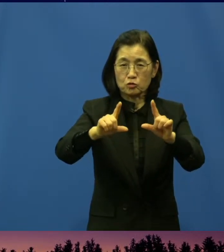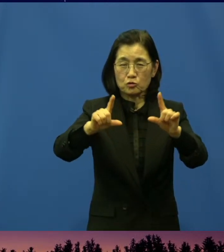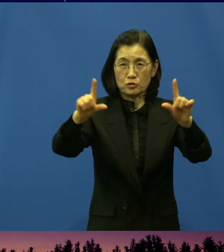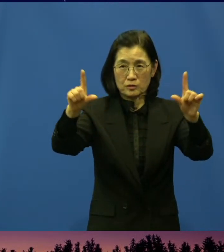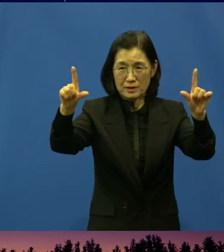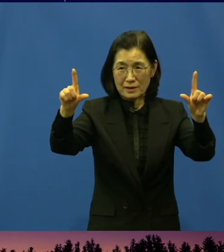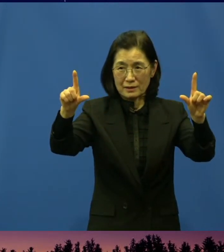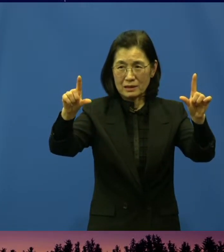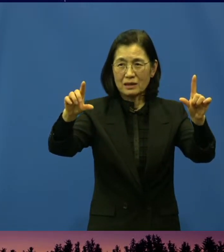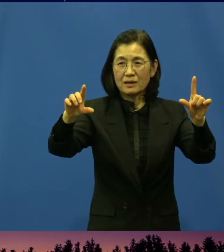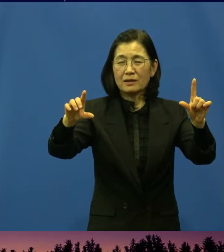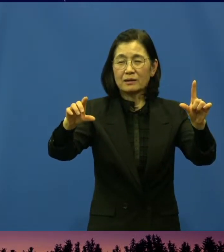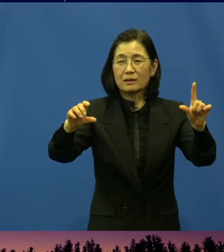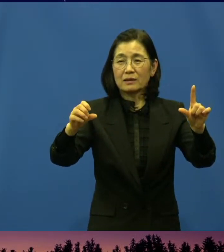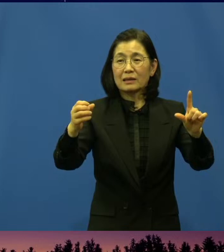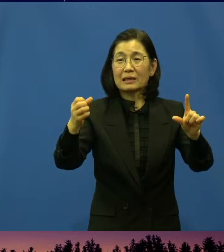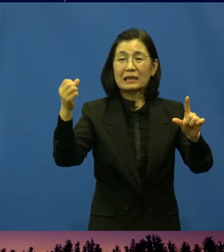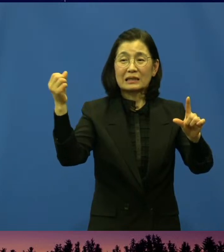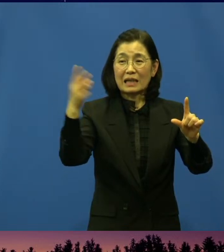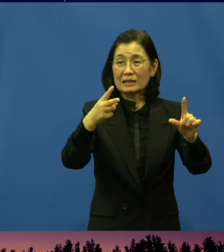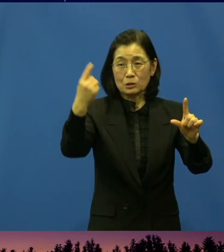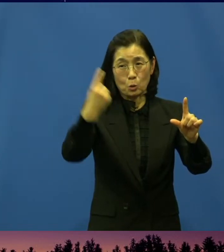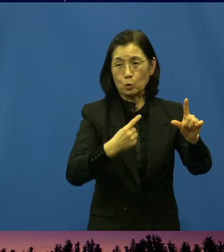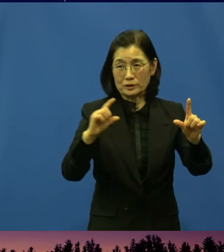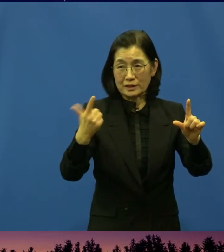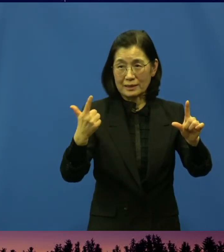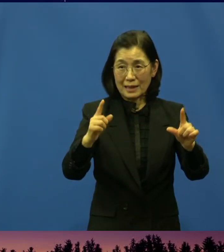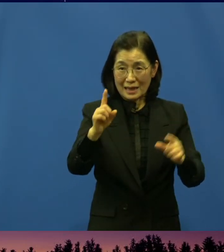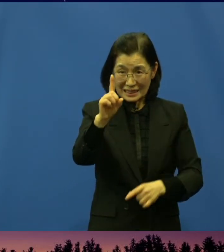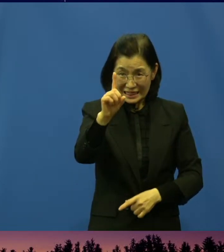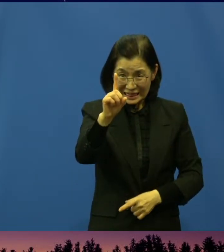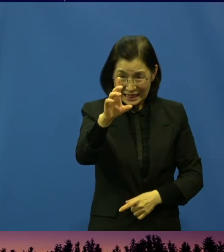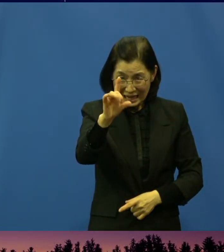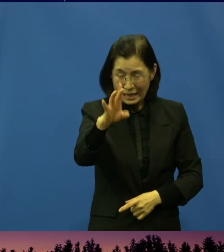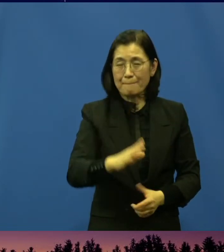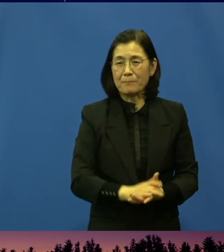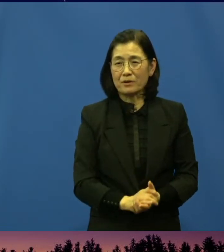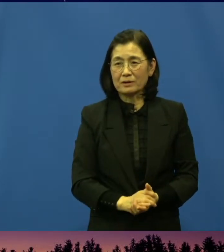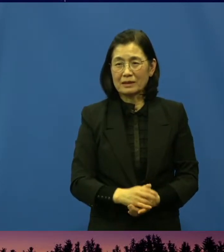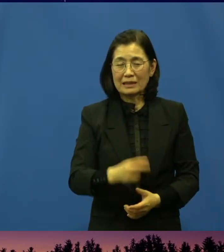다시는 오지 않아요. 딱 한 번이에요. 일생에 딱 한 번.